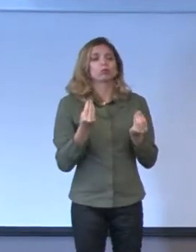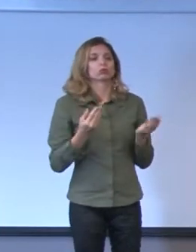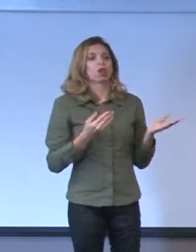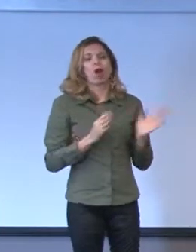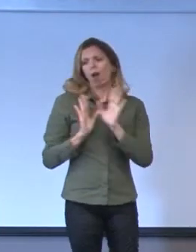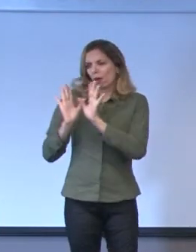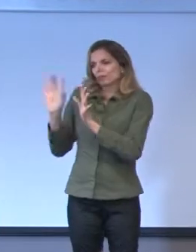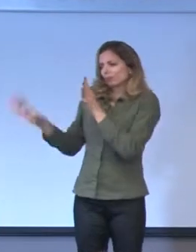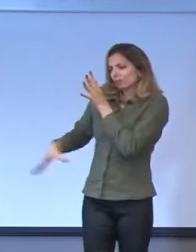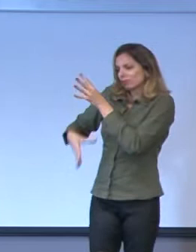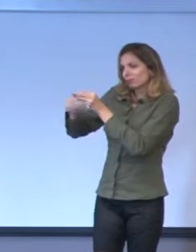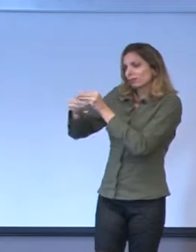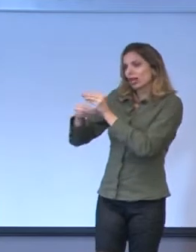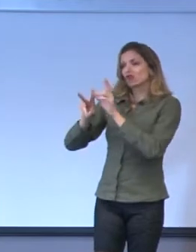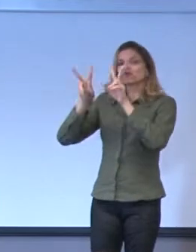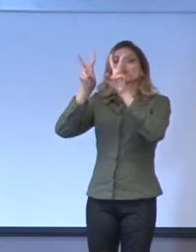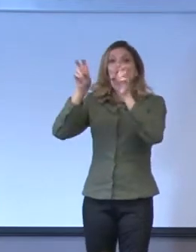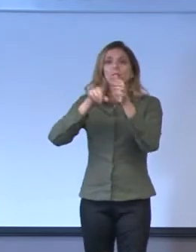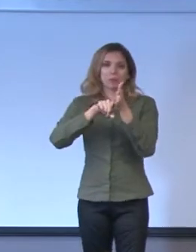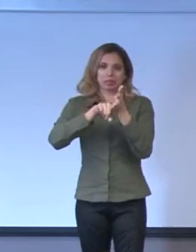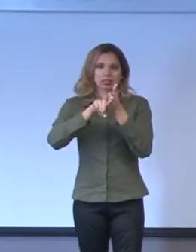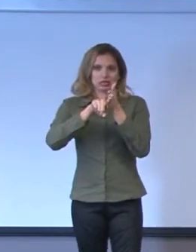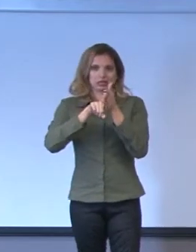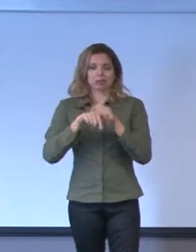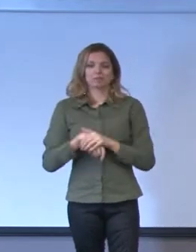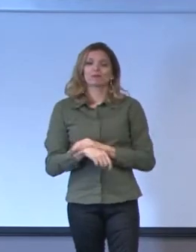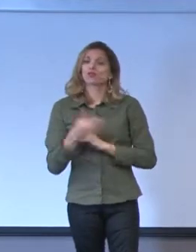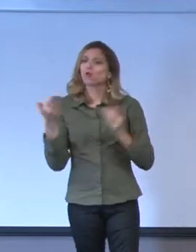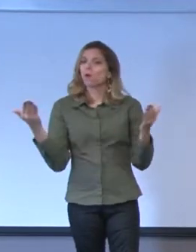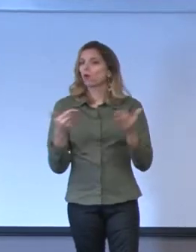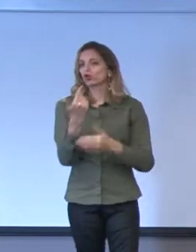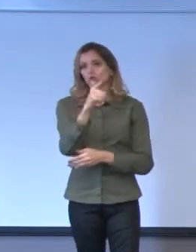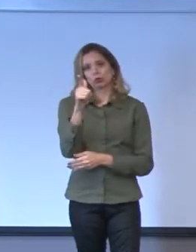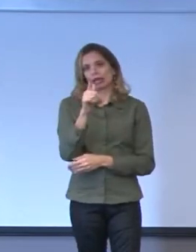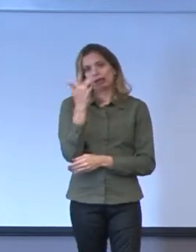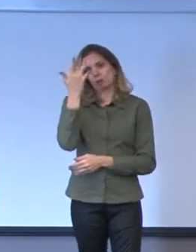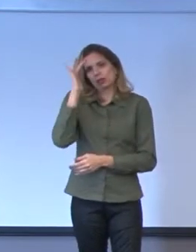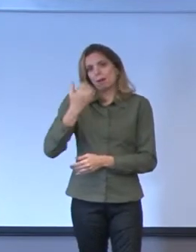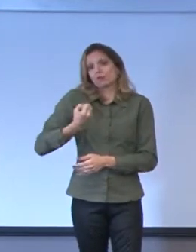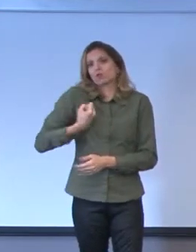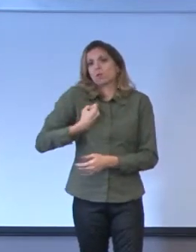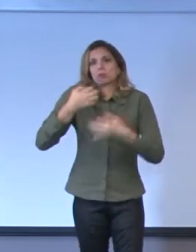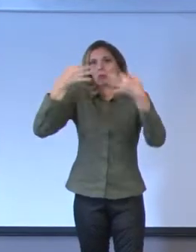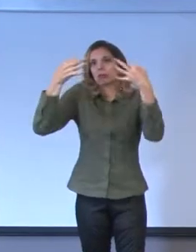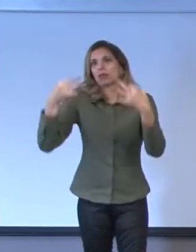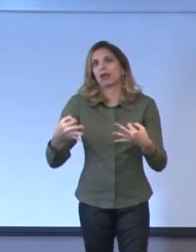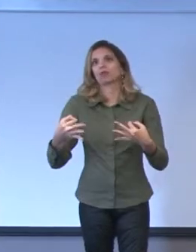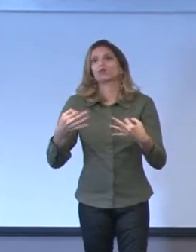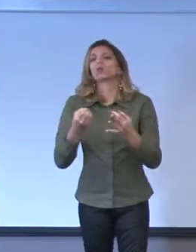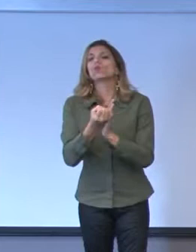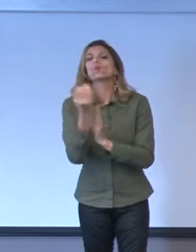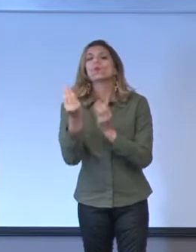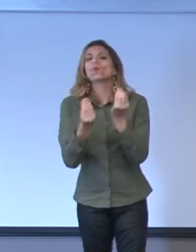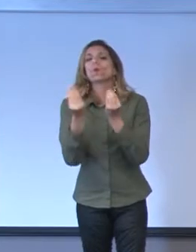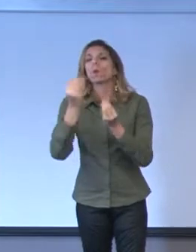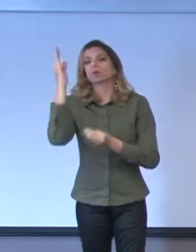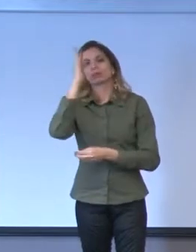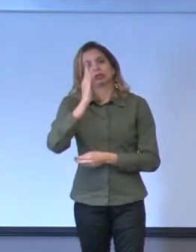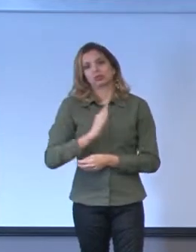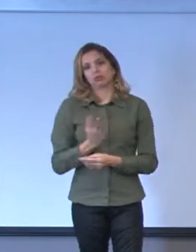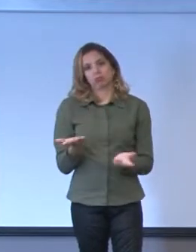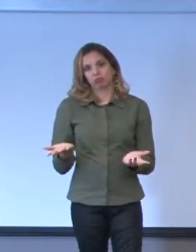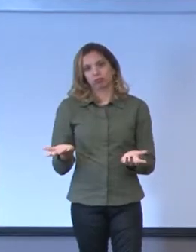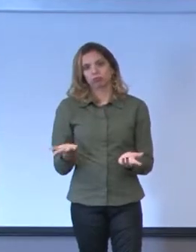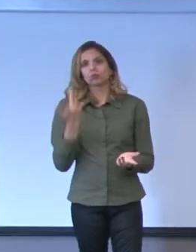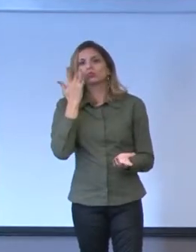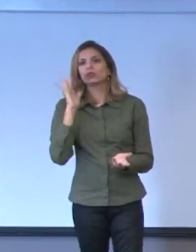um comentário sobre as estatísticas, a gente não tem hoje um número preciso no Brasil em relação a esse segmento.